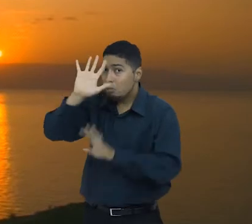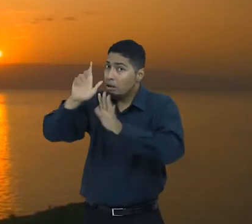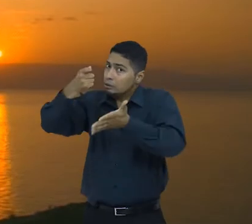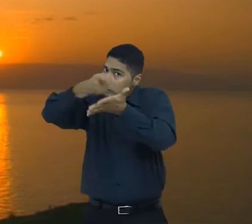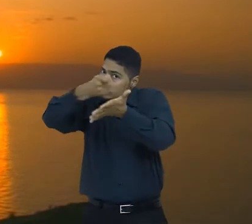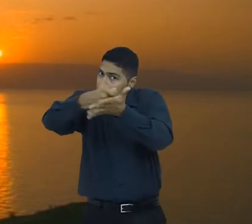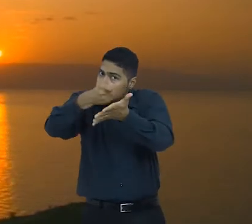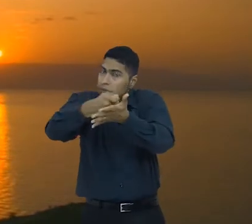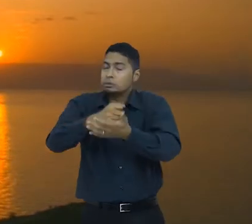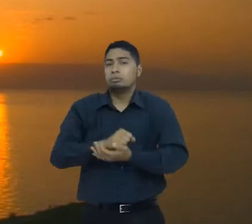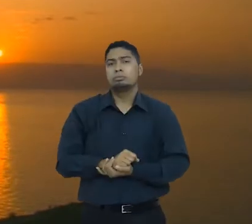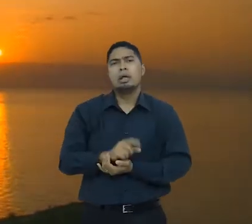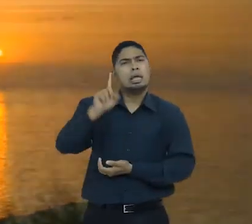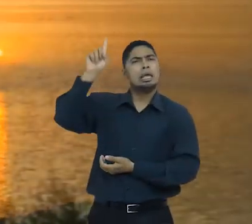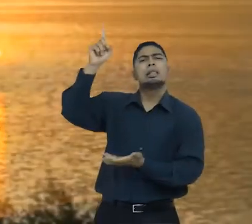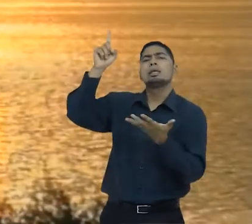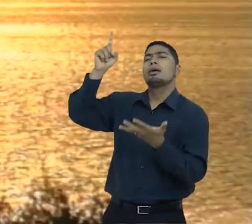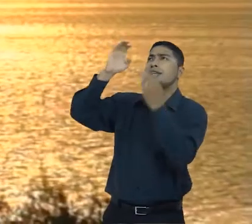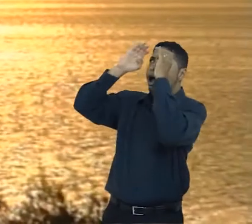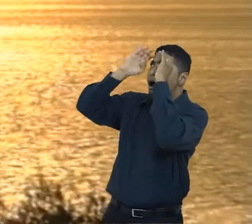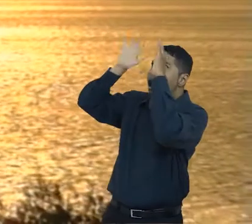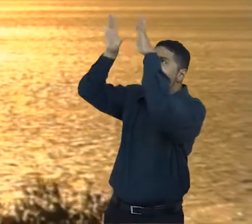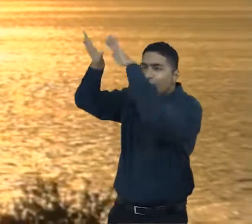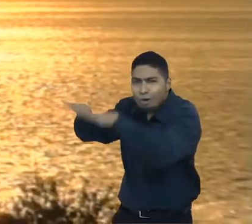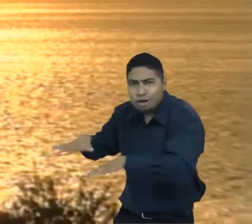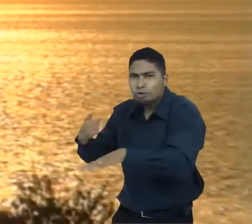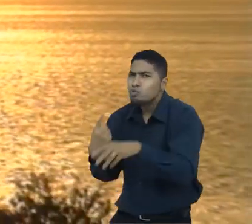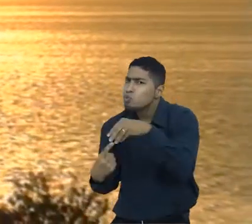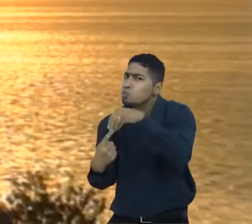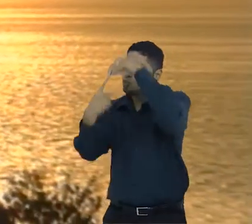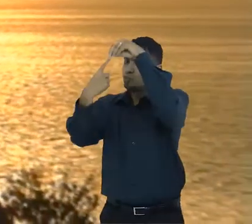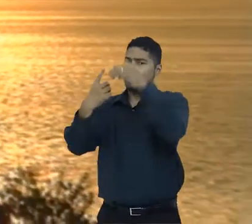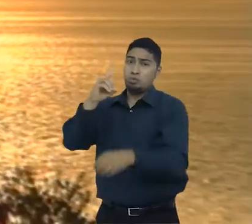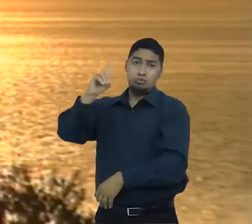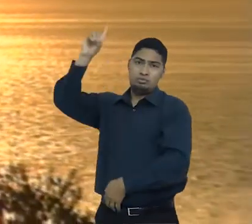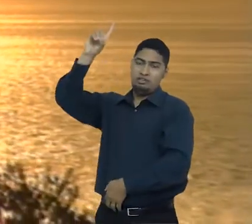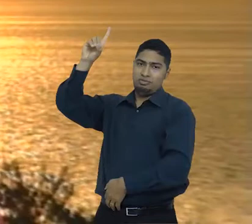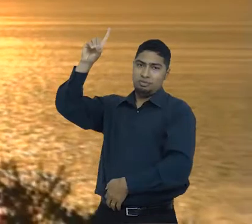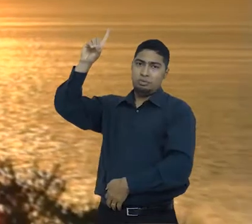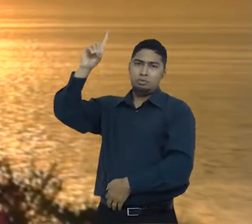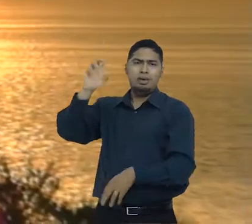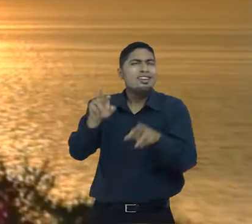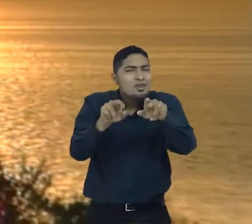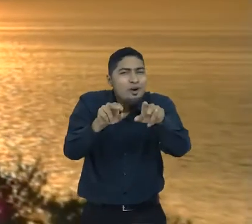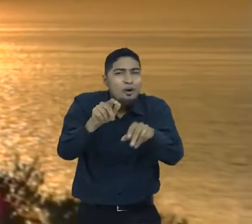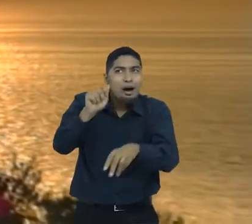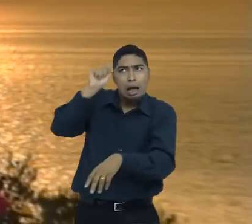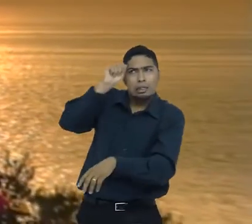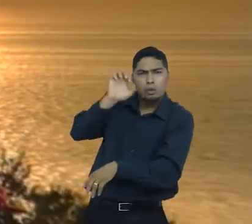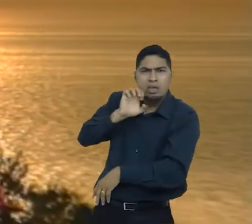algumas condições. Ele quer ser adorado como o único Deus de sua vida. Do mesmo modo que Adão e Eva deixaram de